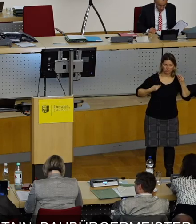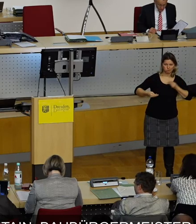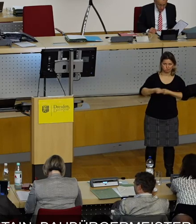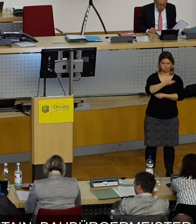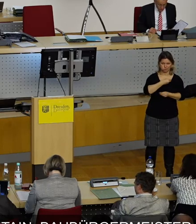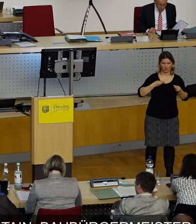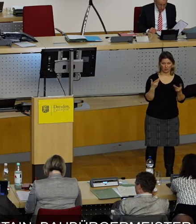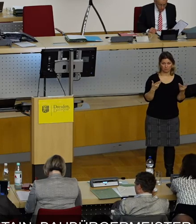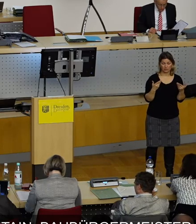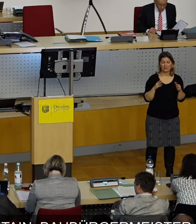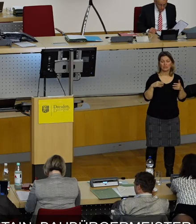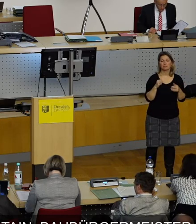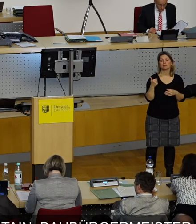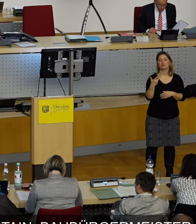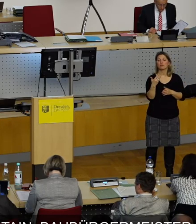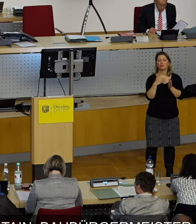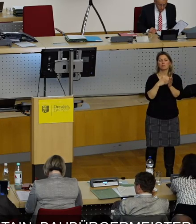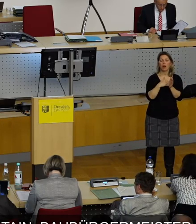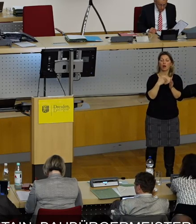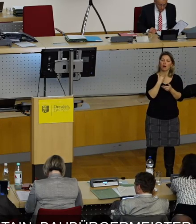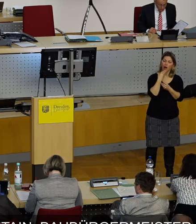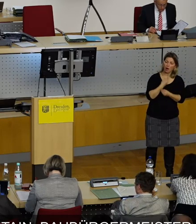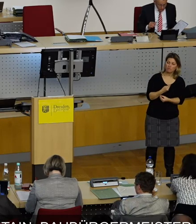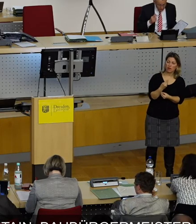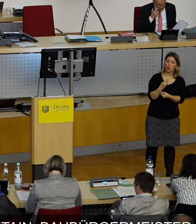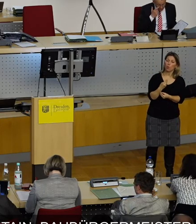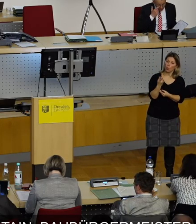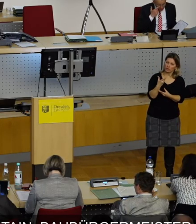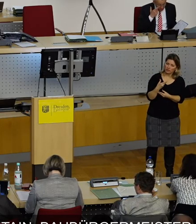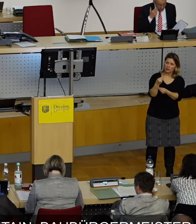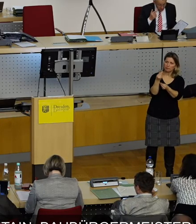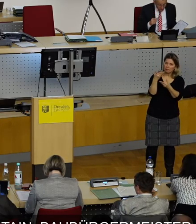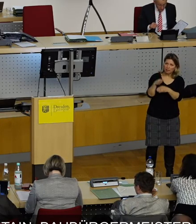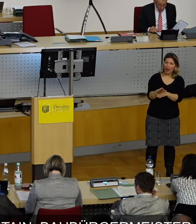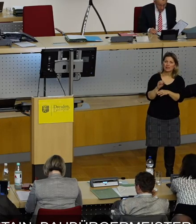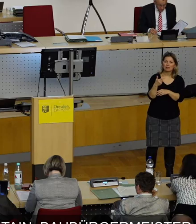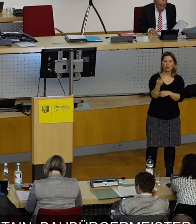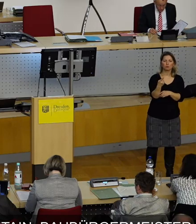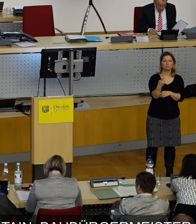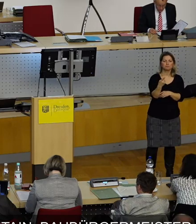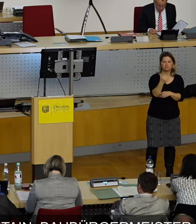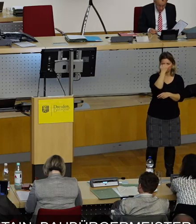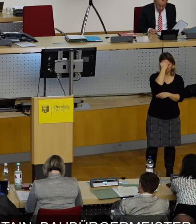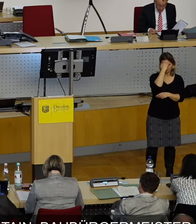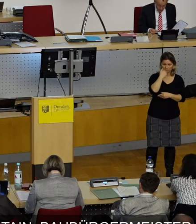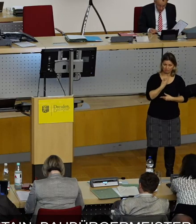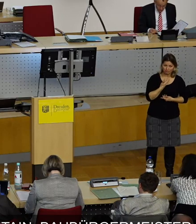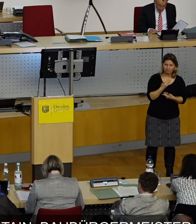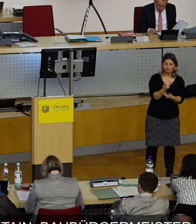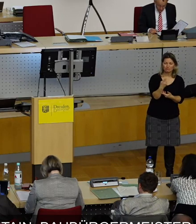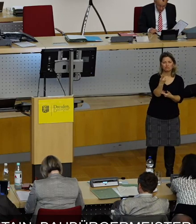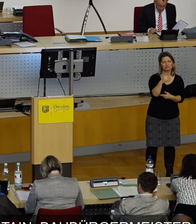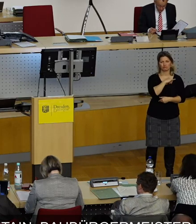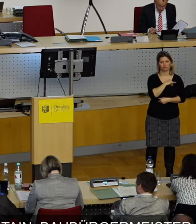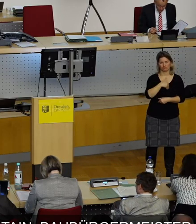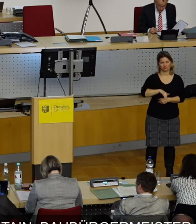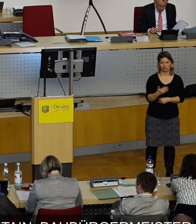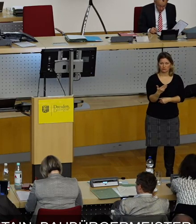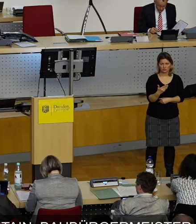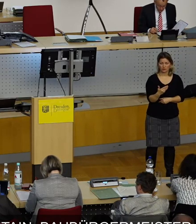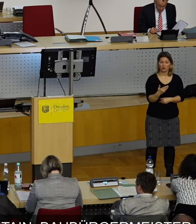die sehr gerne unseren Rat annehmen. Es gibt auch welche, die nicht so gerne unseren Rat annehmen. Auch das gehört dazu, diese Menschen darin